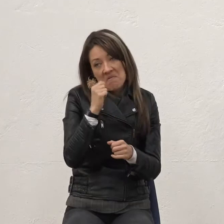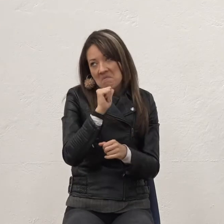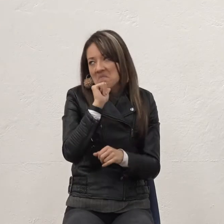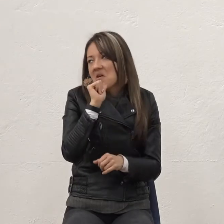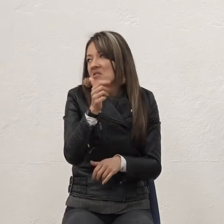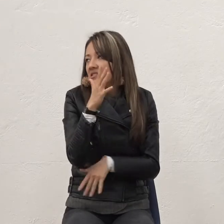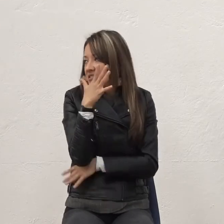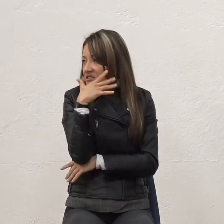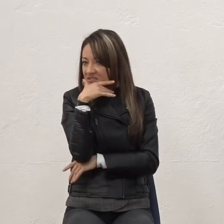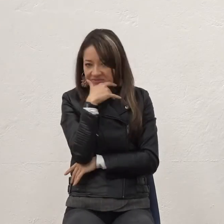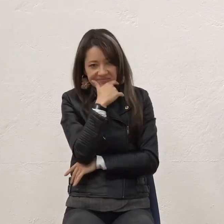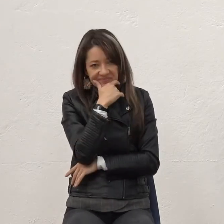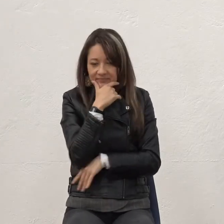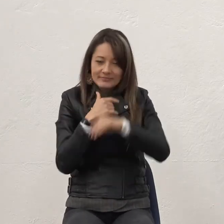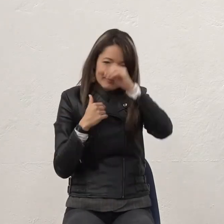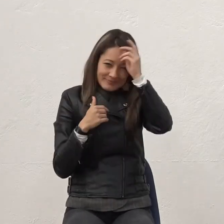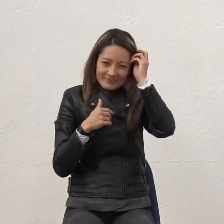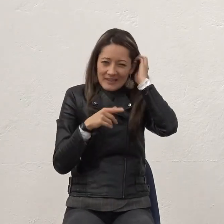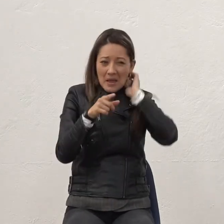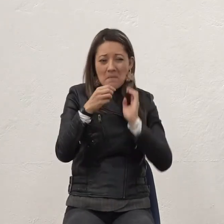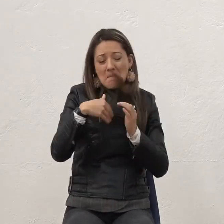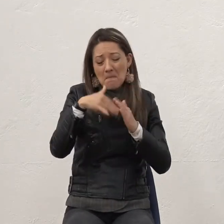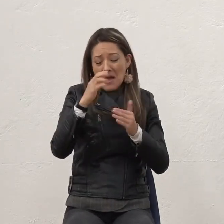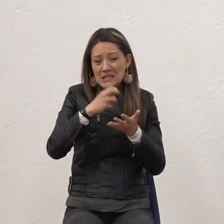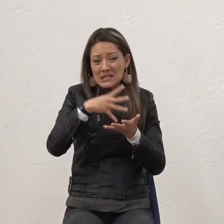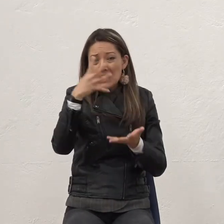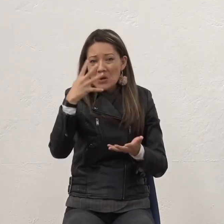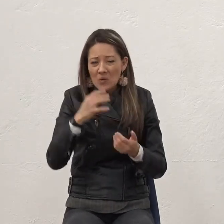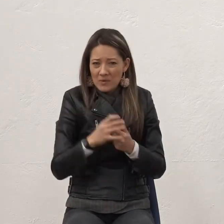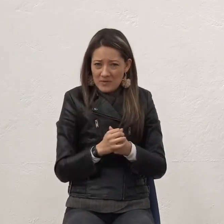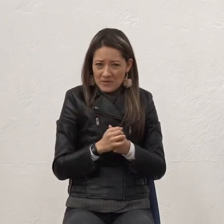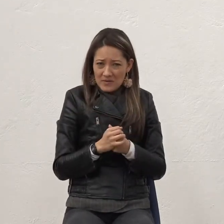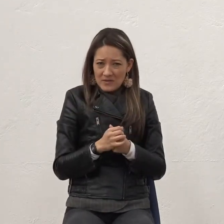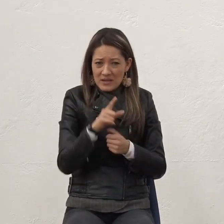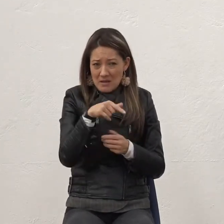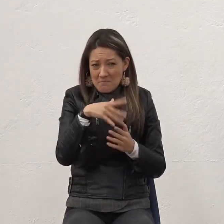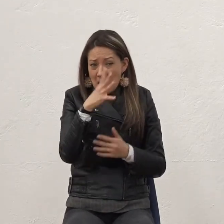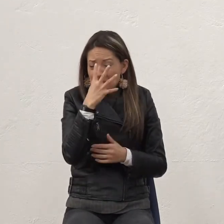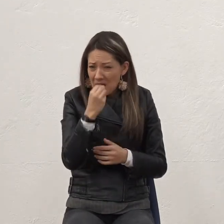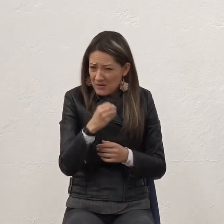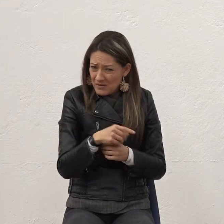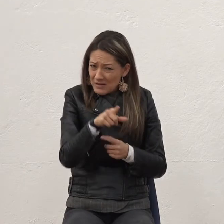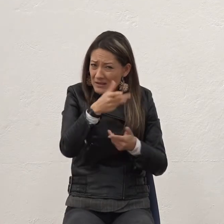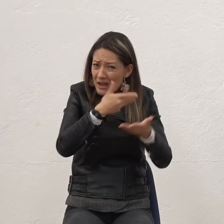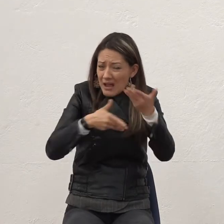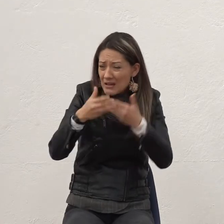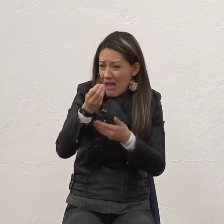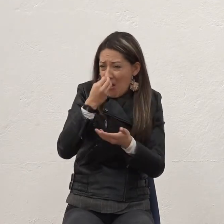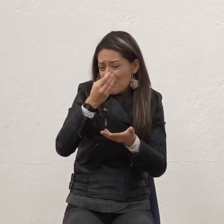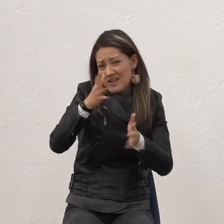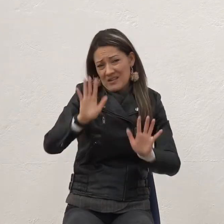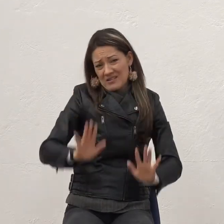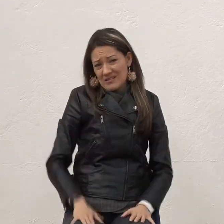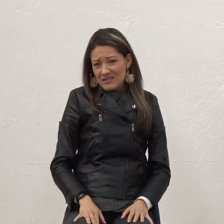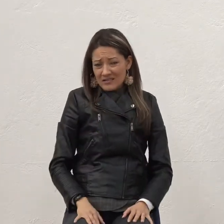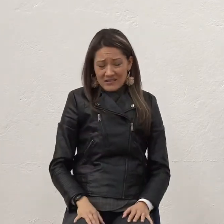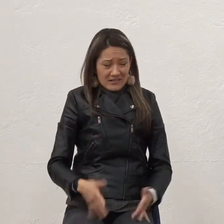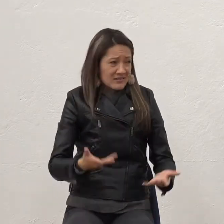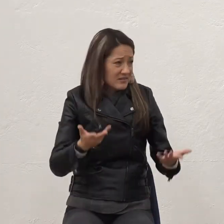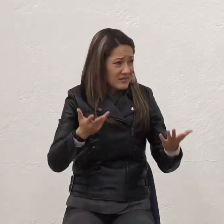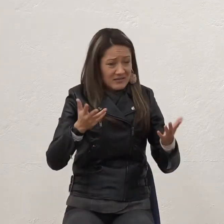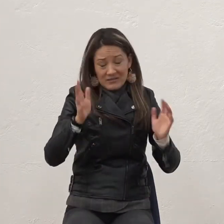los publicanos, yo creo que el más rico de todos, el más corrupto, a comer con él. No, pues